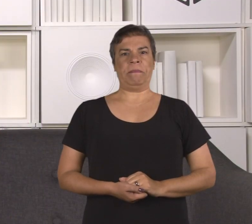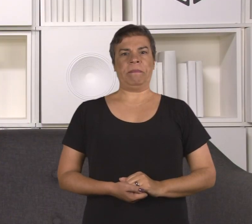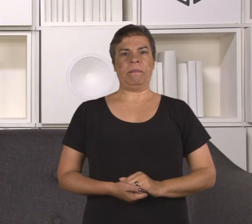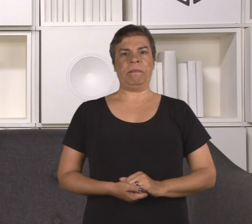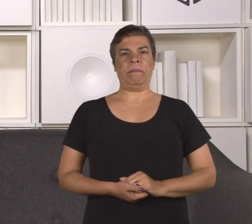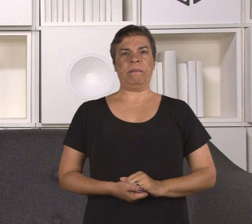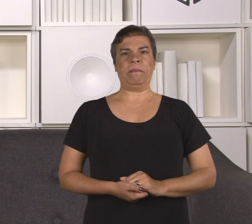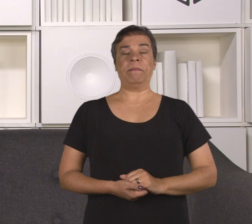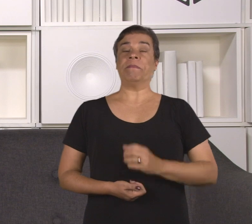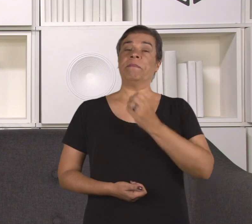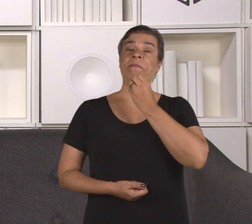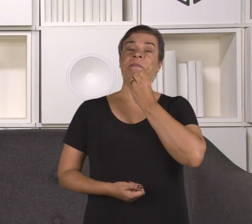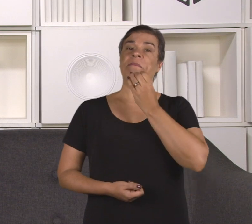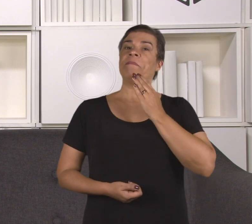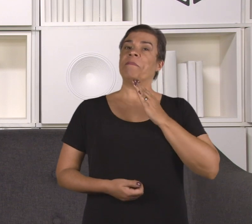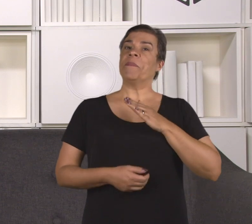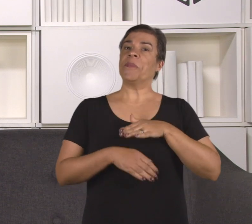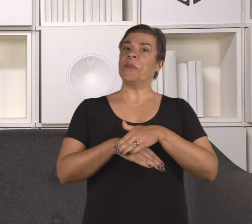Boa noite, casa.